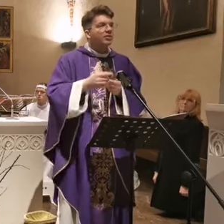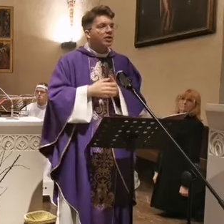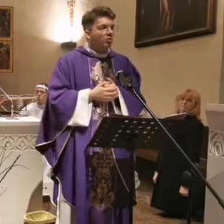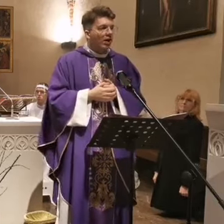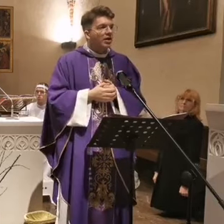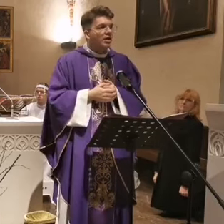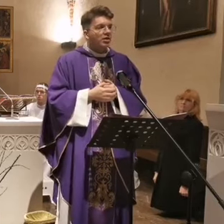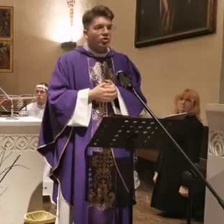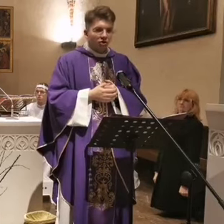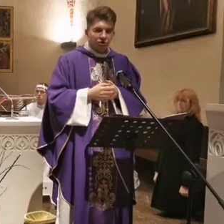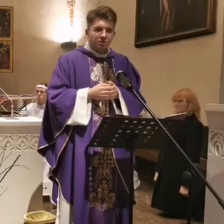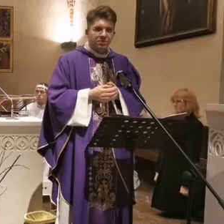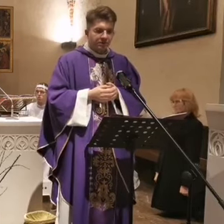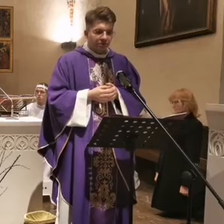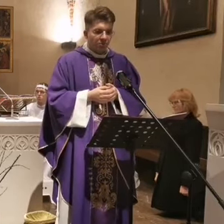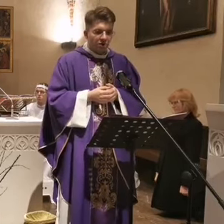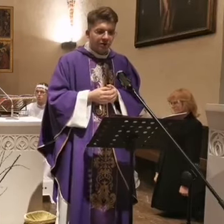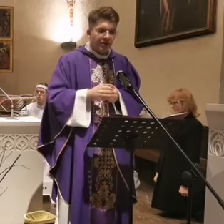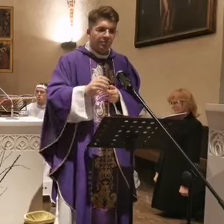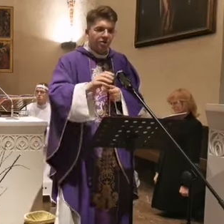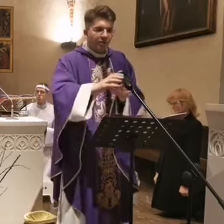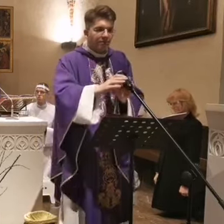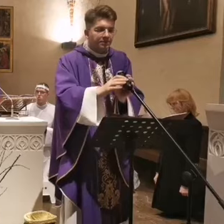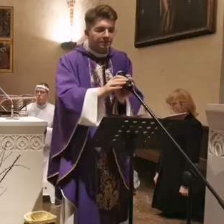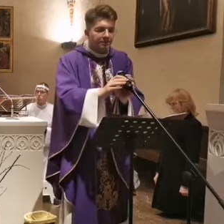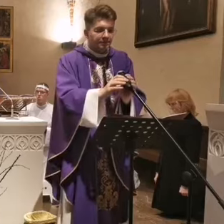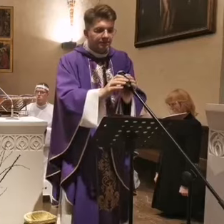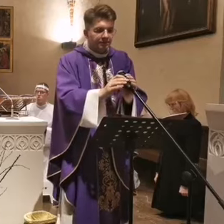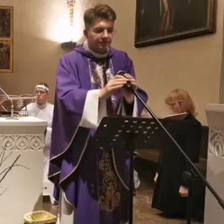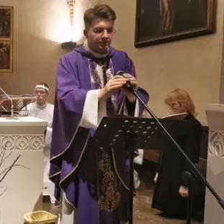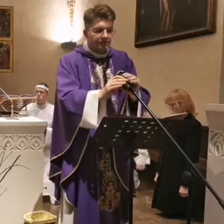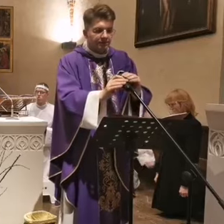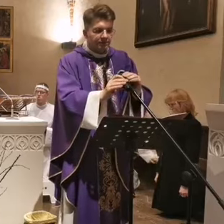a potem te, które do ust, komunię świętą przyjmują.